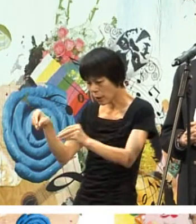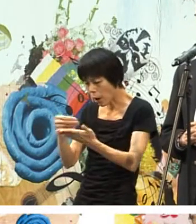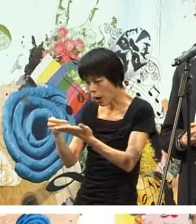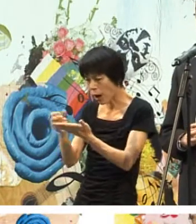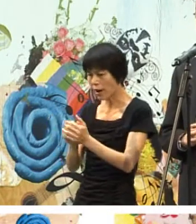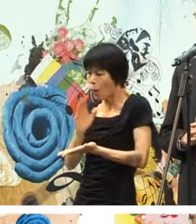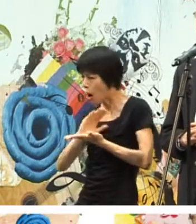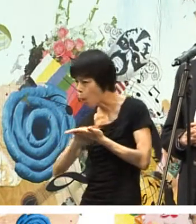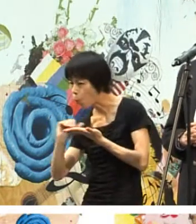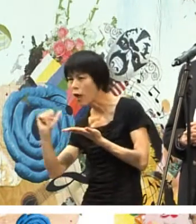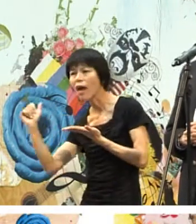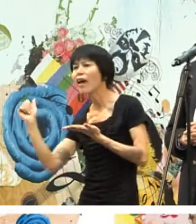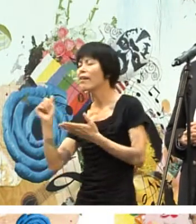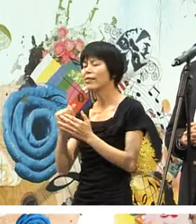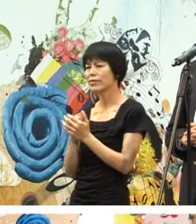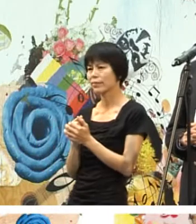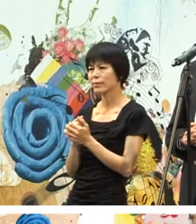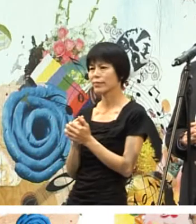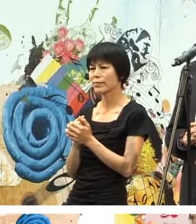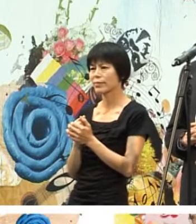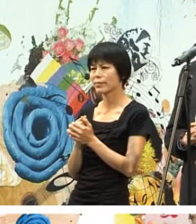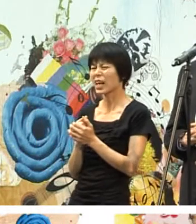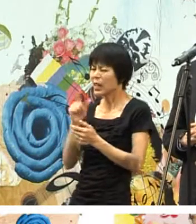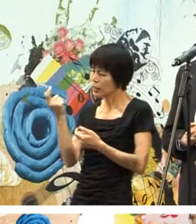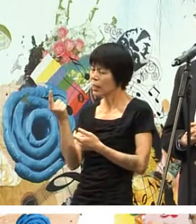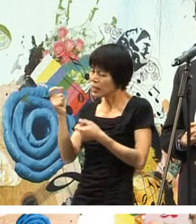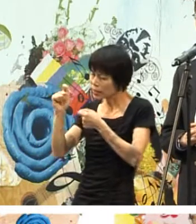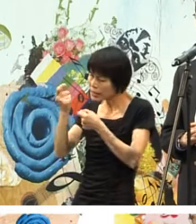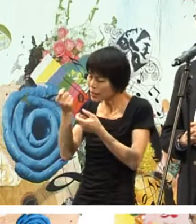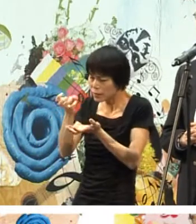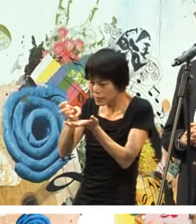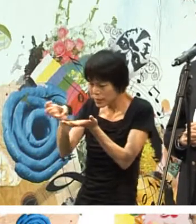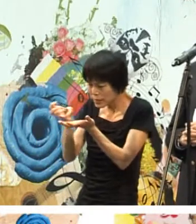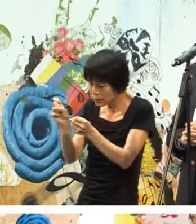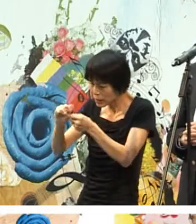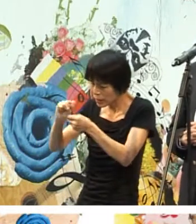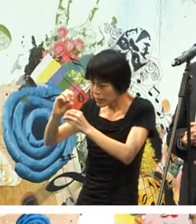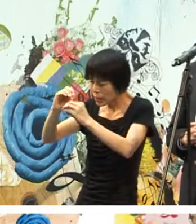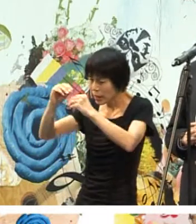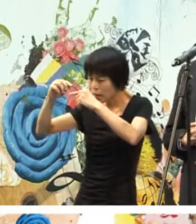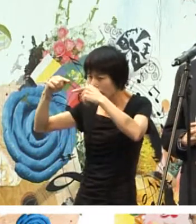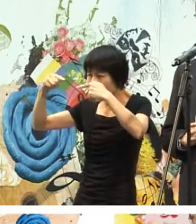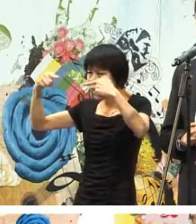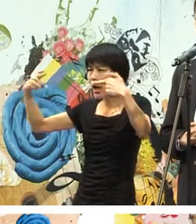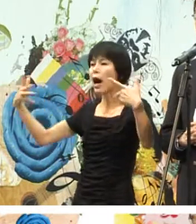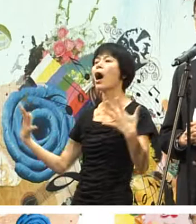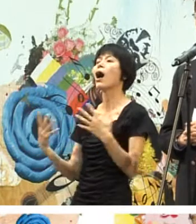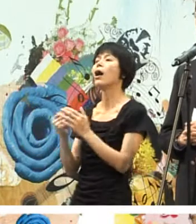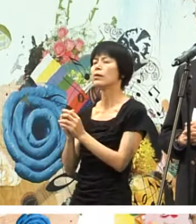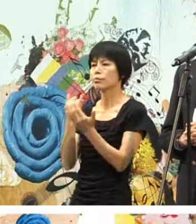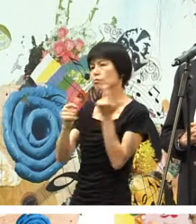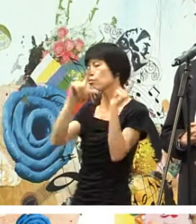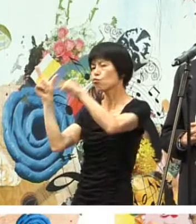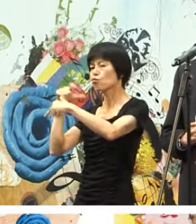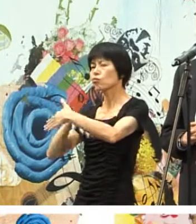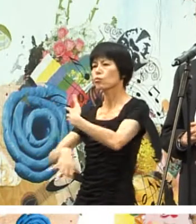畫做得這麼漂亮的時候，都是其實是一點一滴每一粒沙是造成的。而我覺得即我們在我們的生活裡